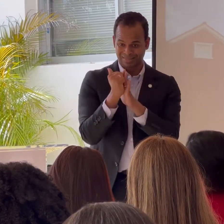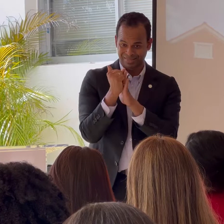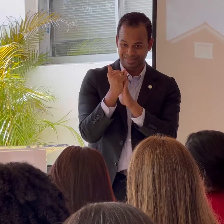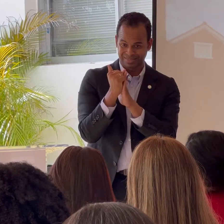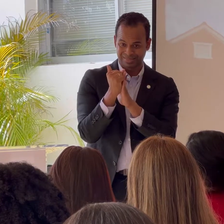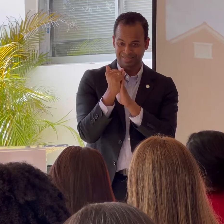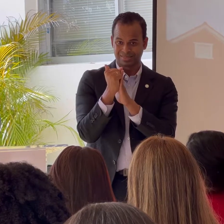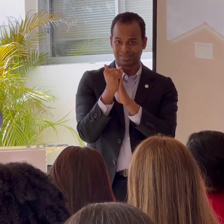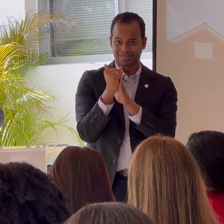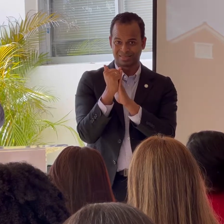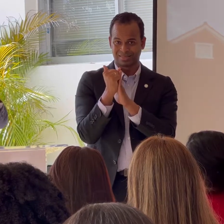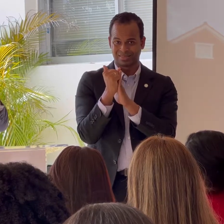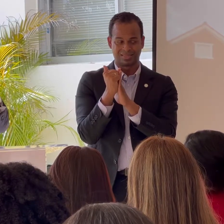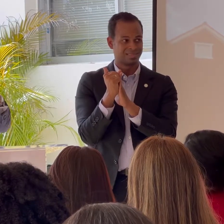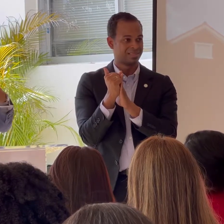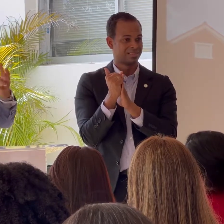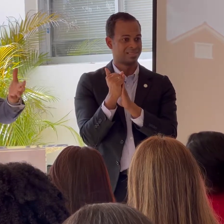cáncer